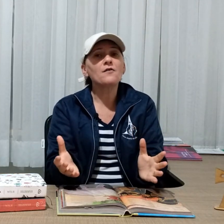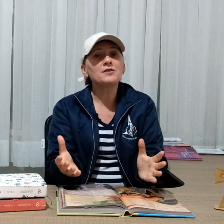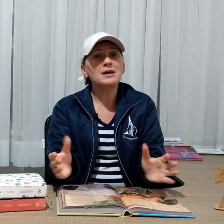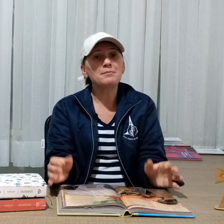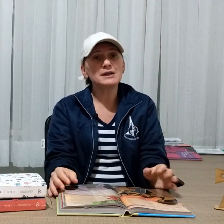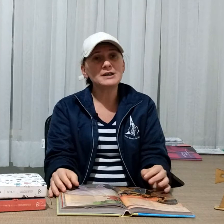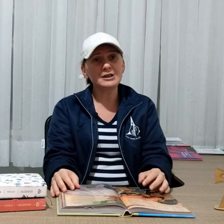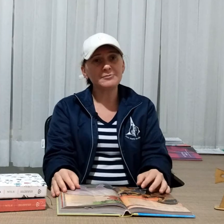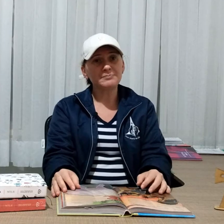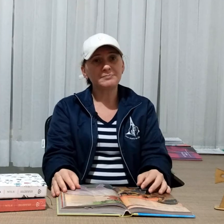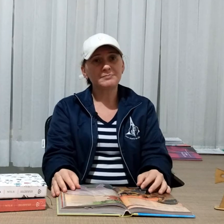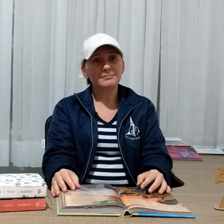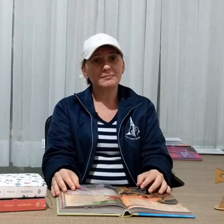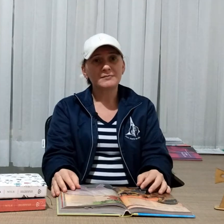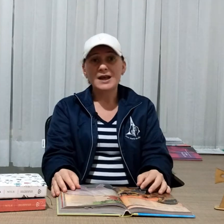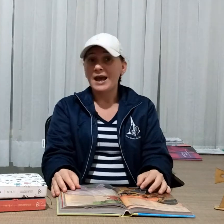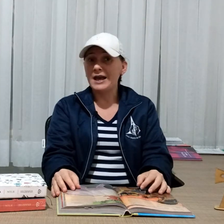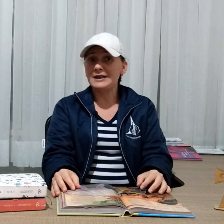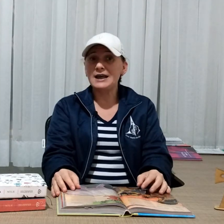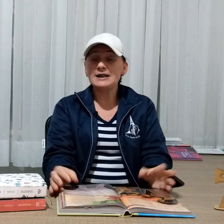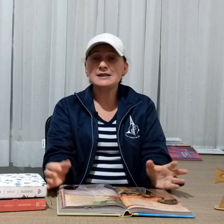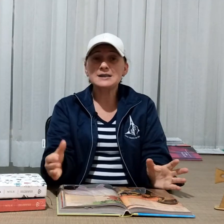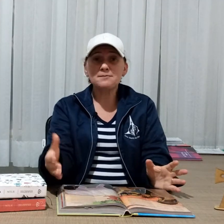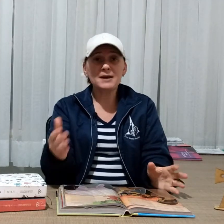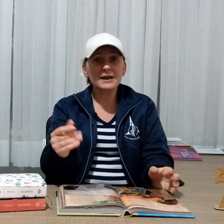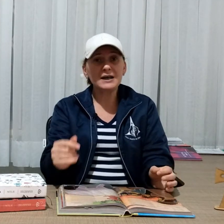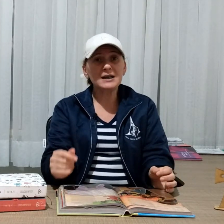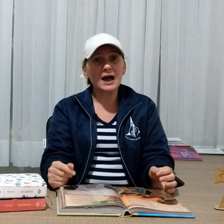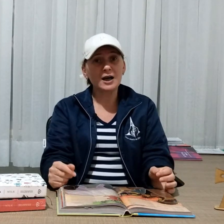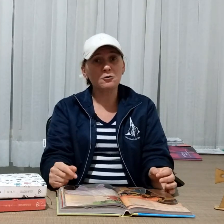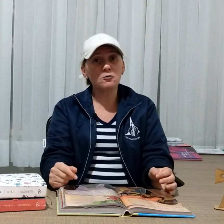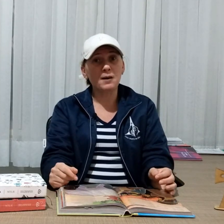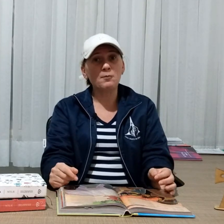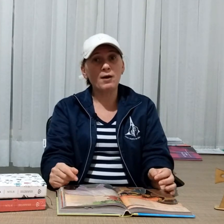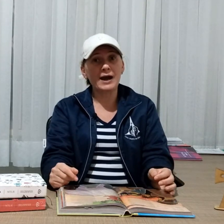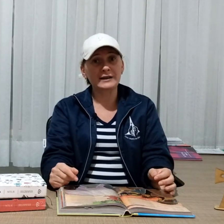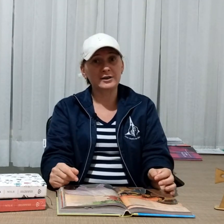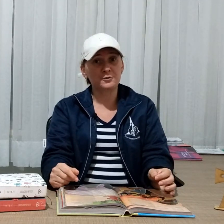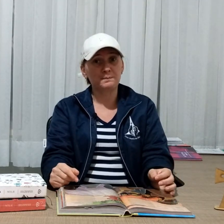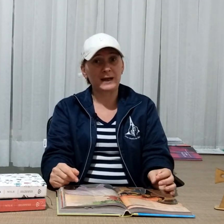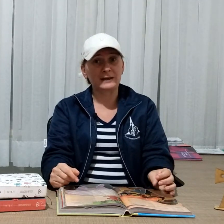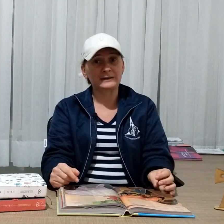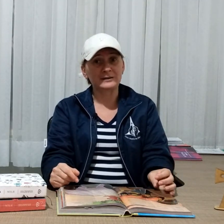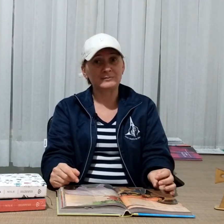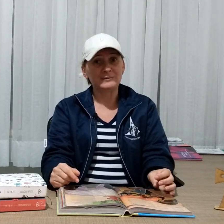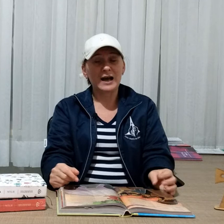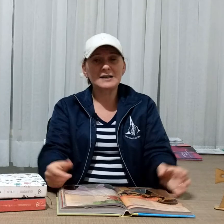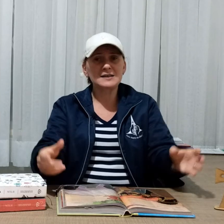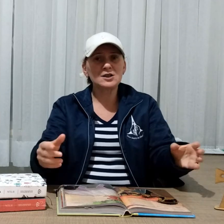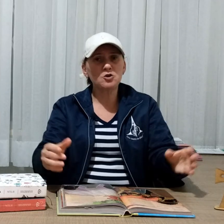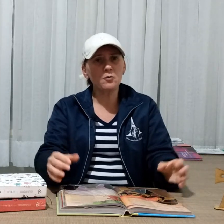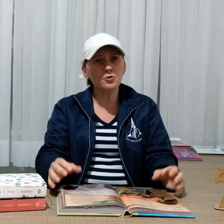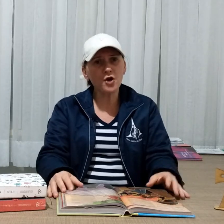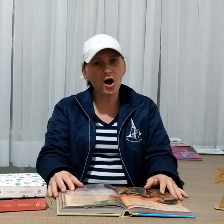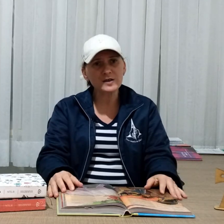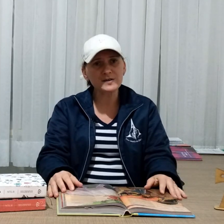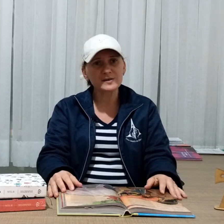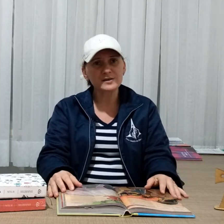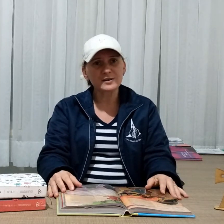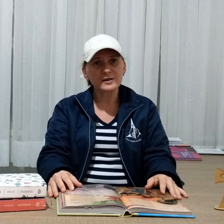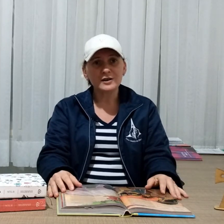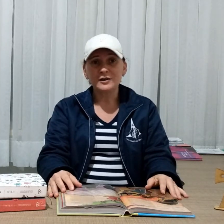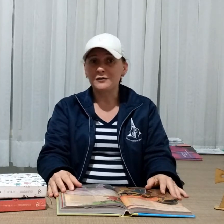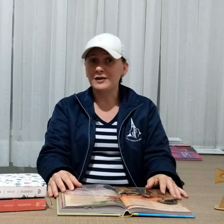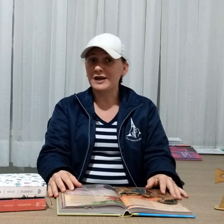as 9 da manhã. É que eles também ganharam uma moeda de prata, assim como